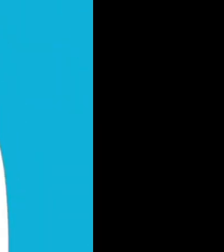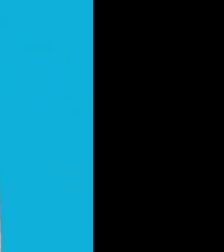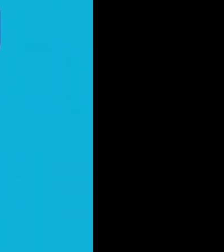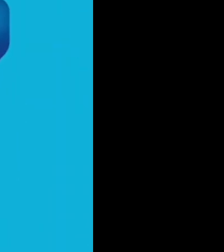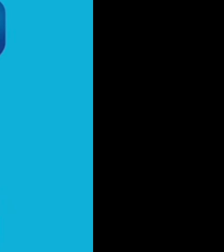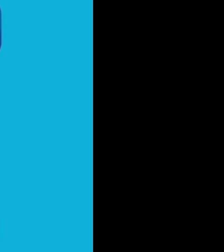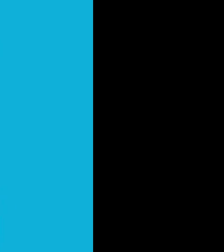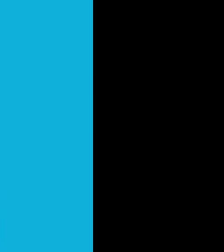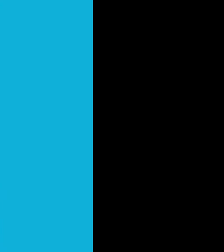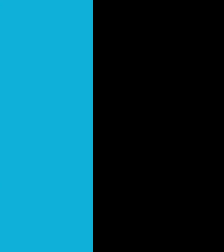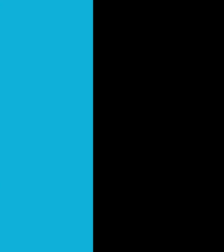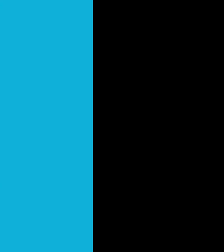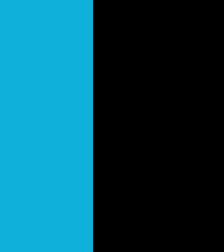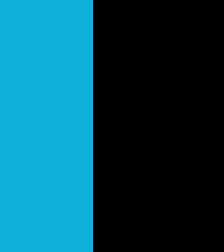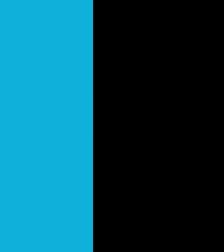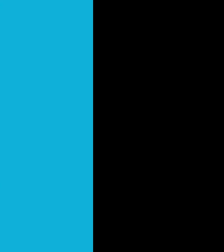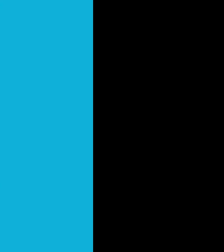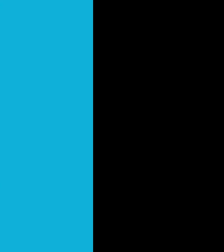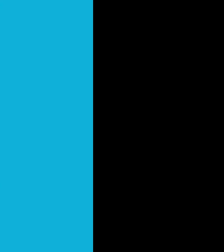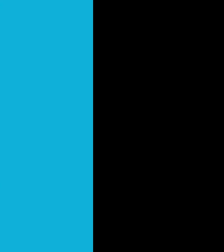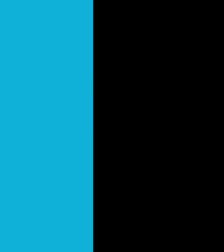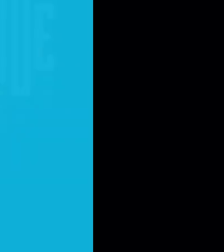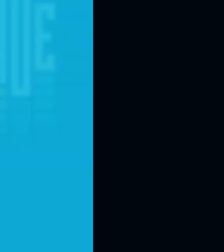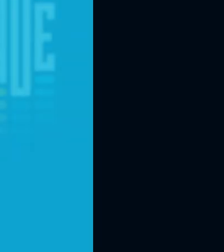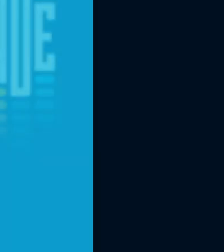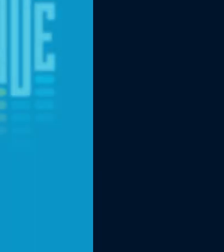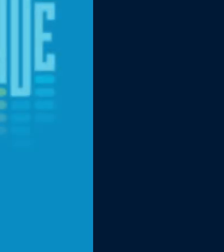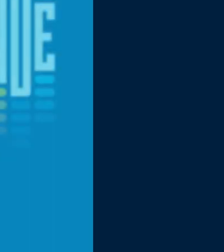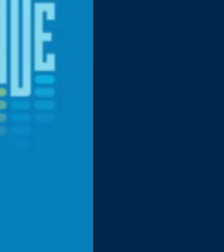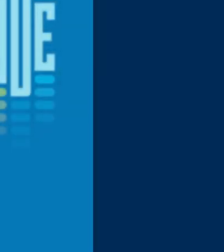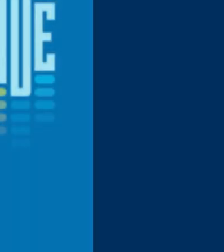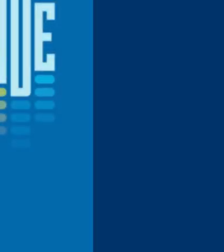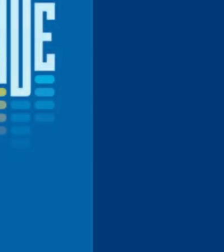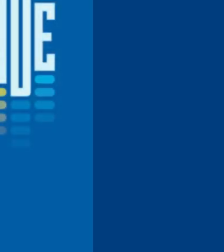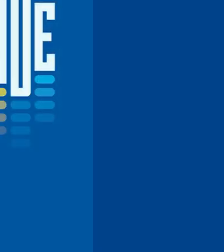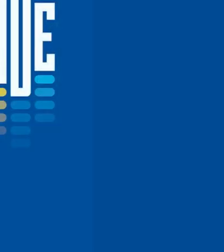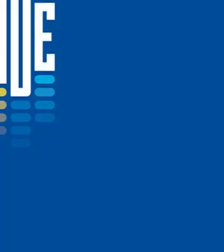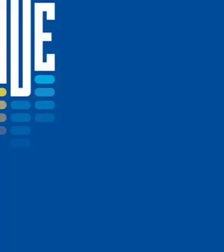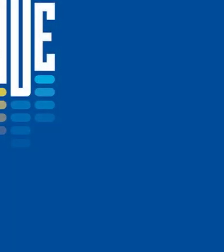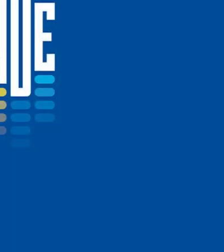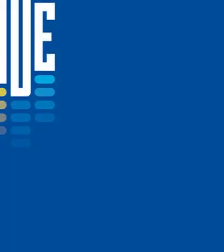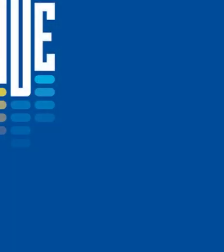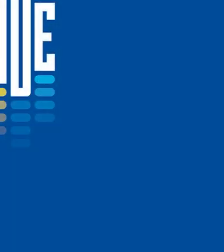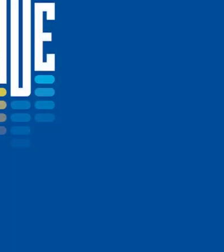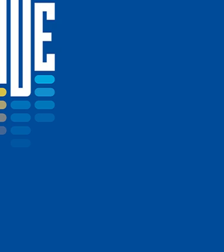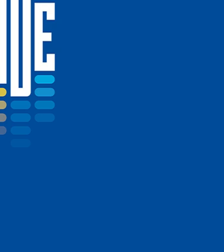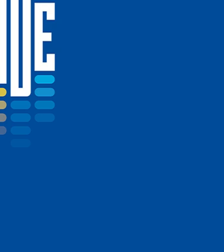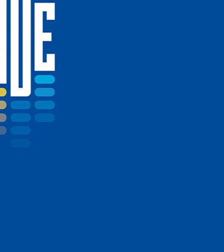Continue conosco no portal da Prefeitura e nas redes sociais.